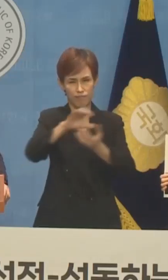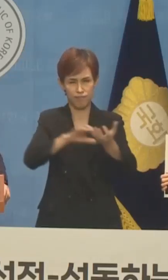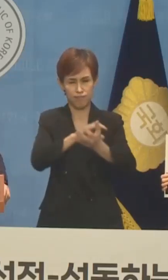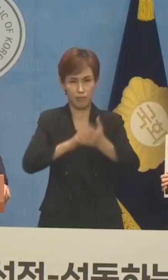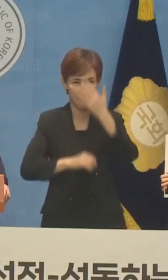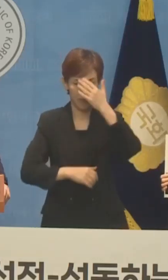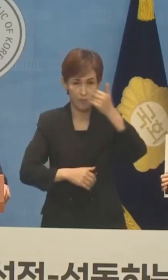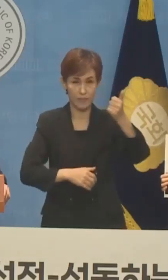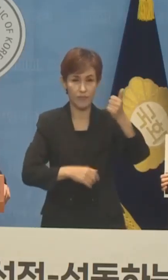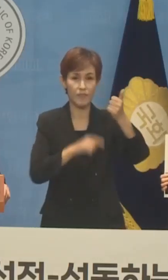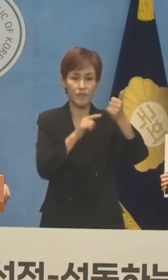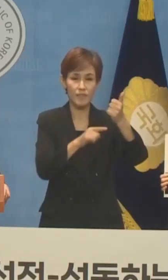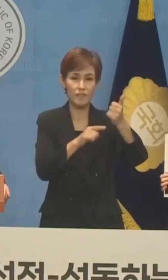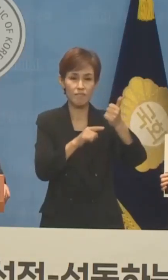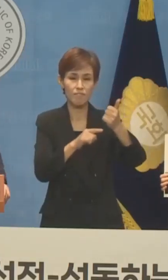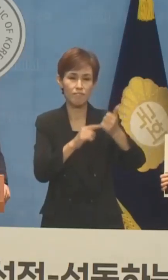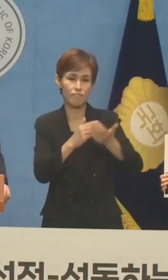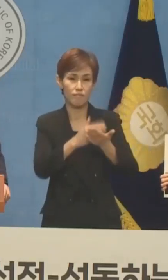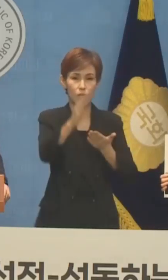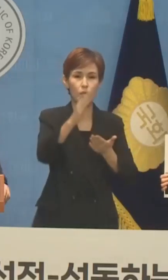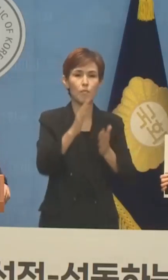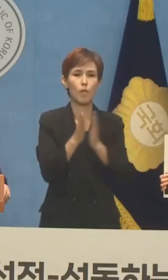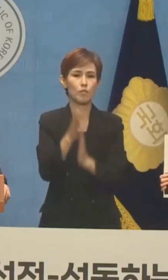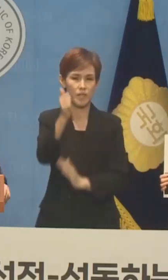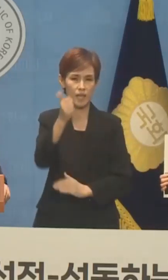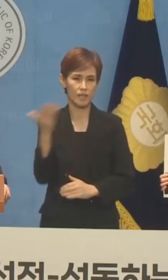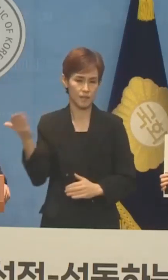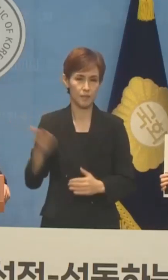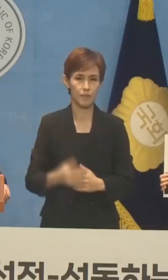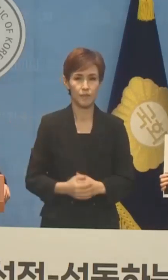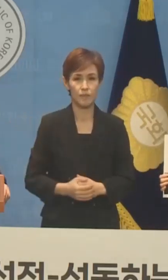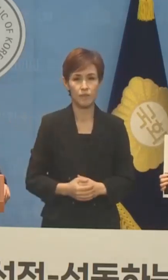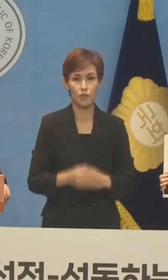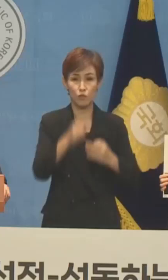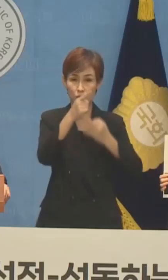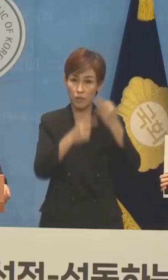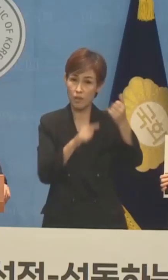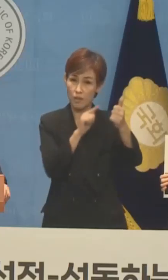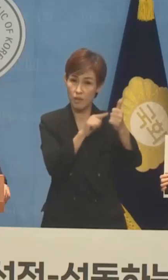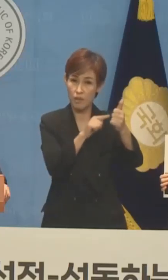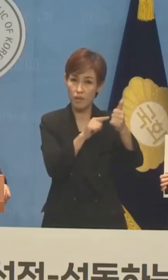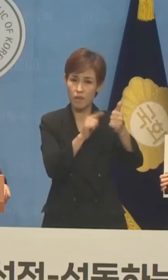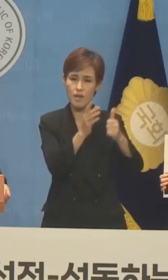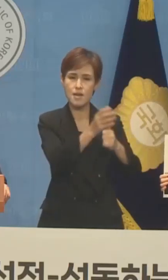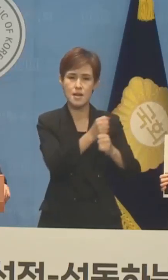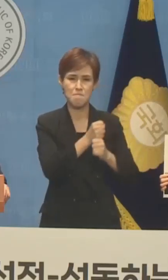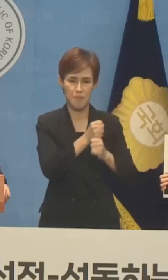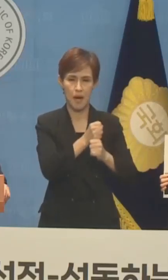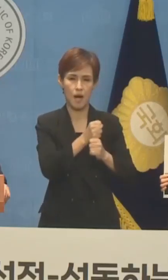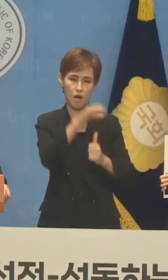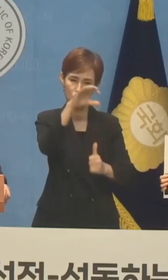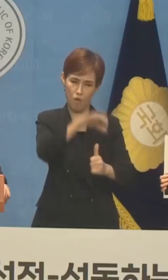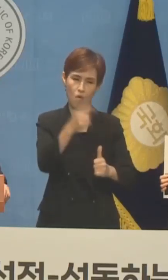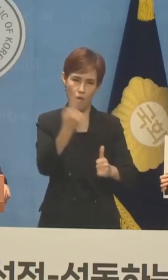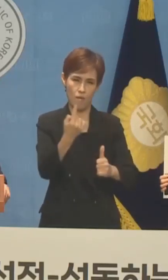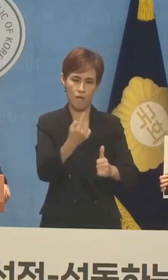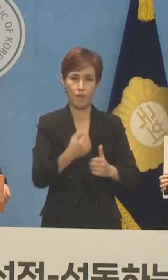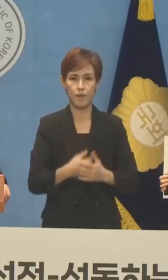강원운동본부 본부장 김남순입니다. 내란의 숙이었던 윤석열은 체포되고 구속을 앞두고